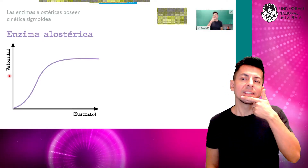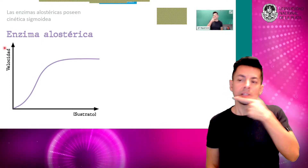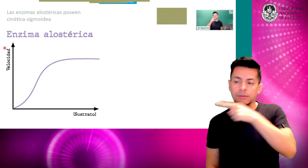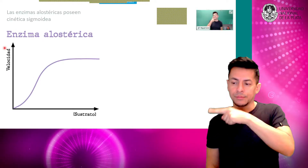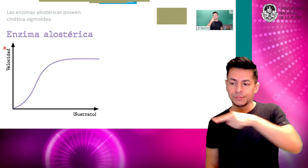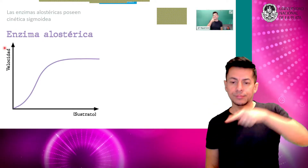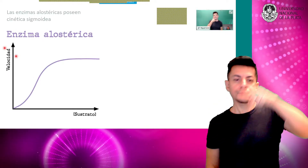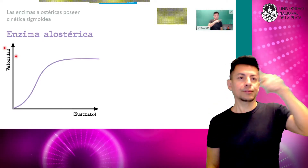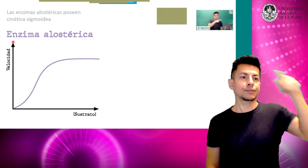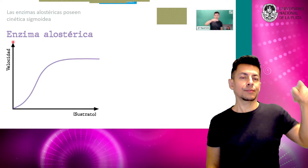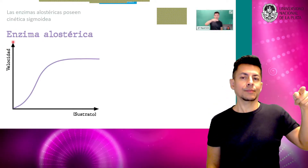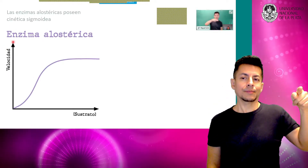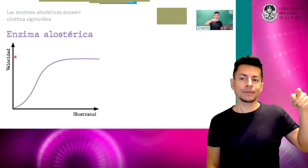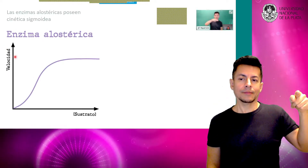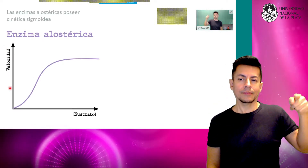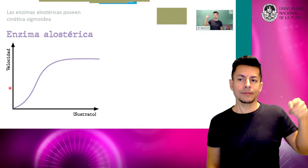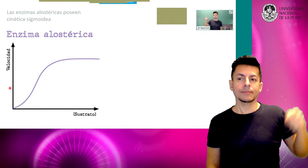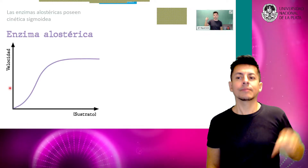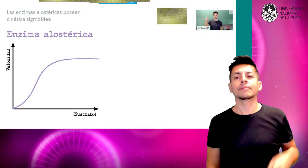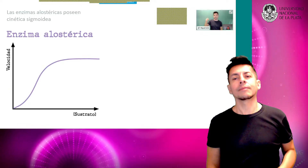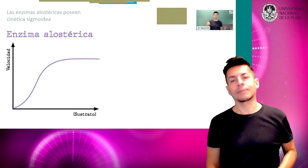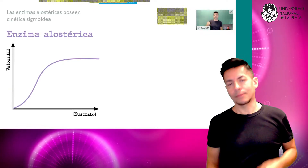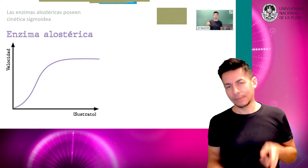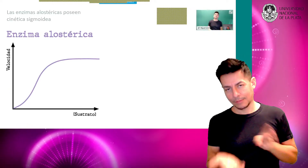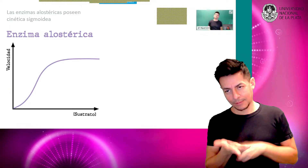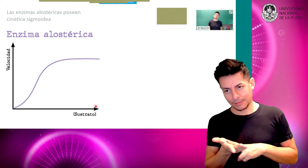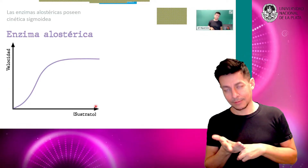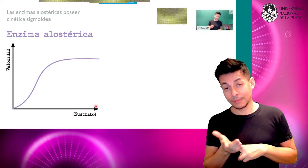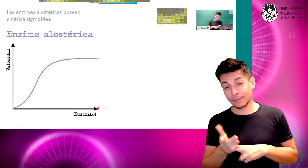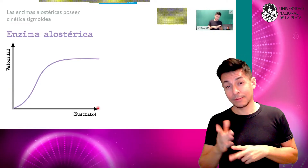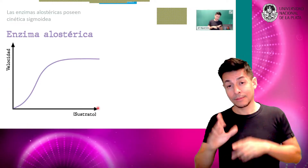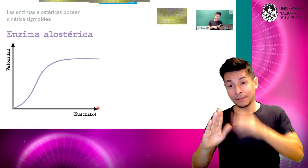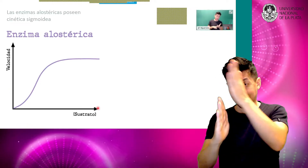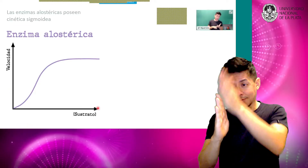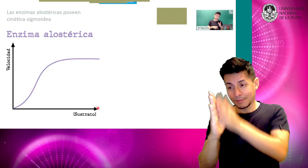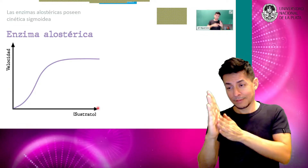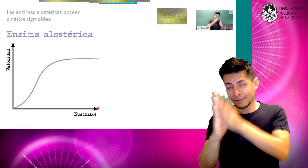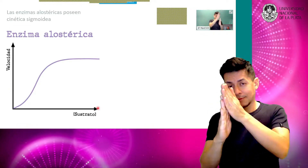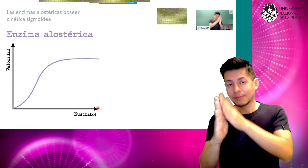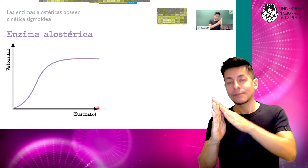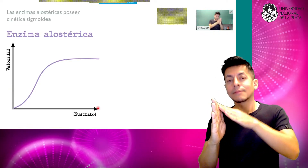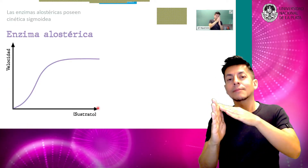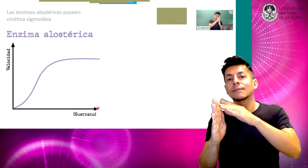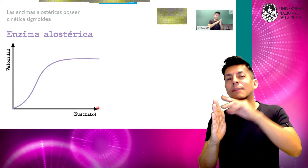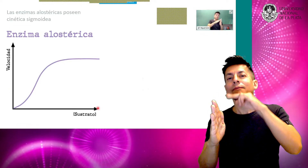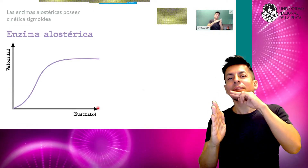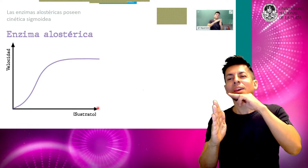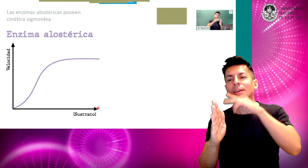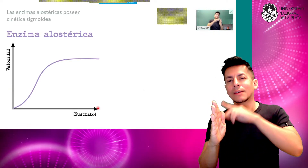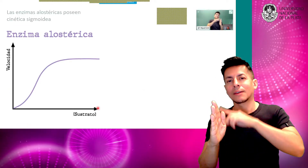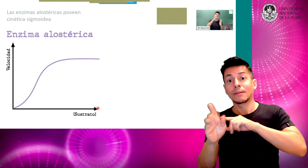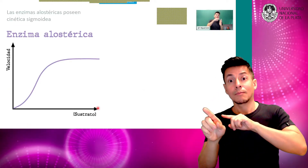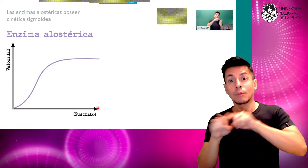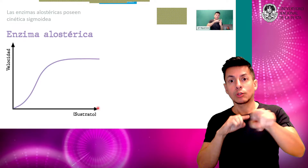otra vez, volvemos a graficar la velocidad de la reacción en función de la concentración de sustrato.